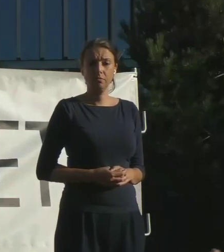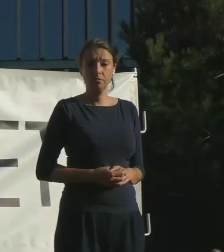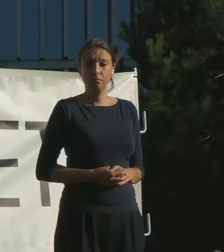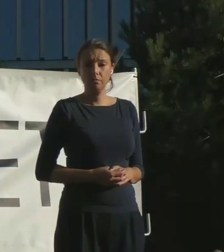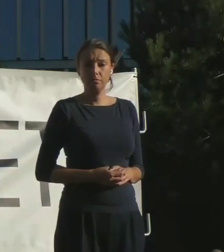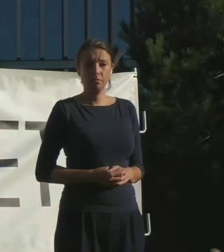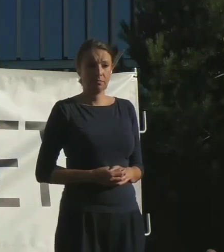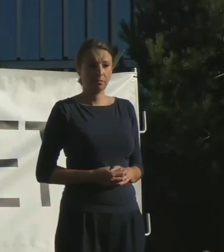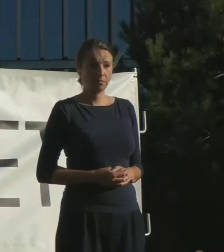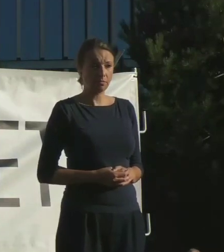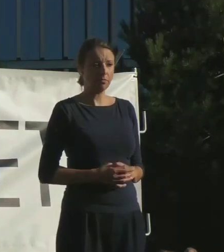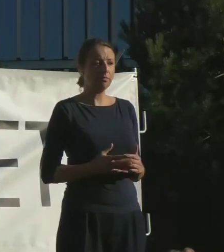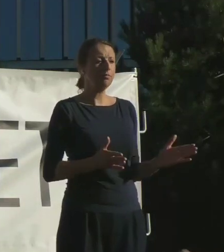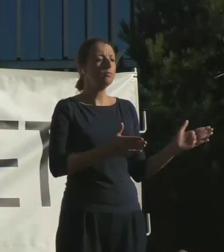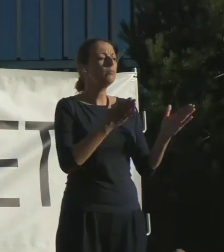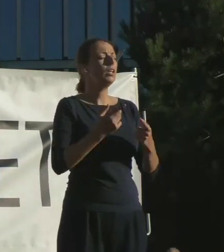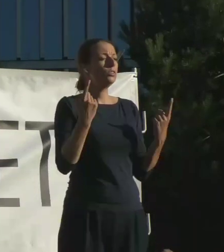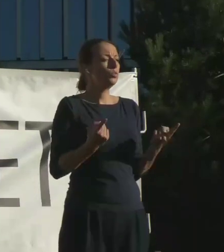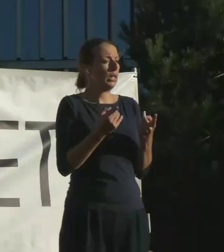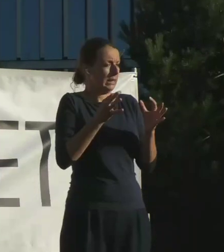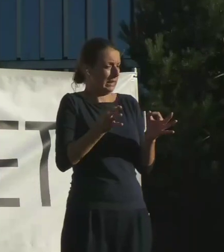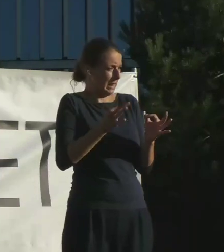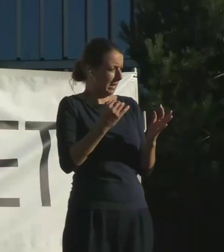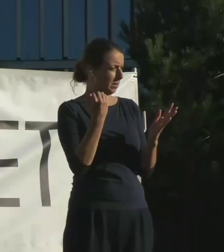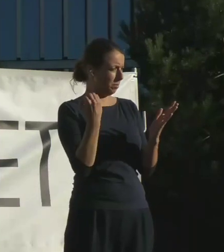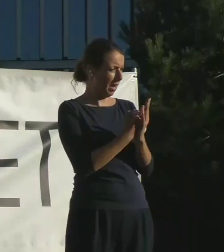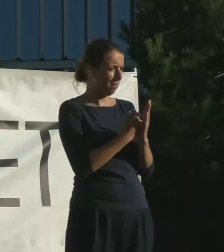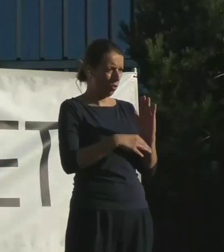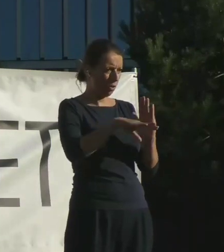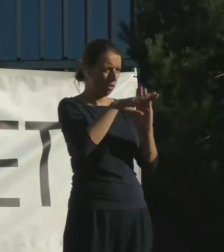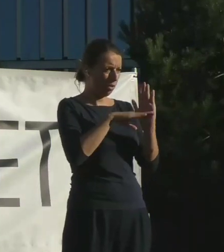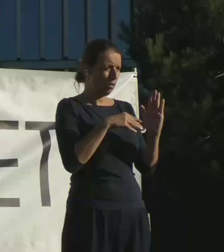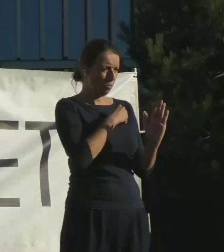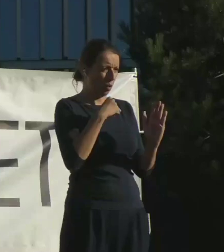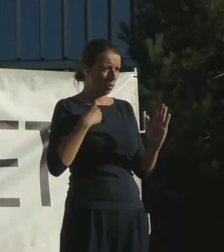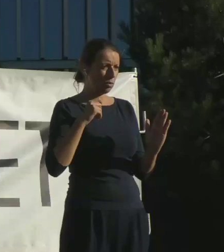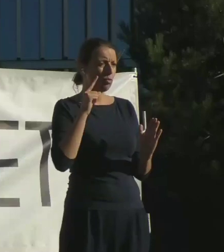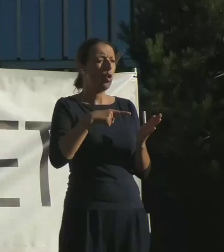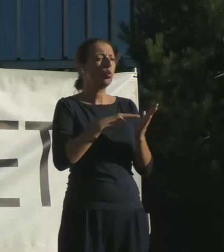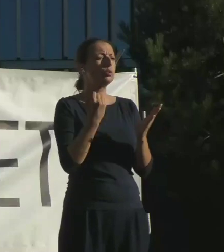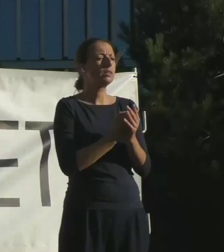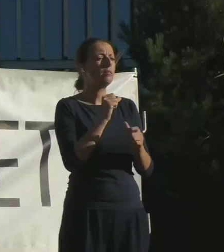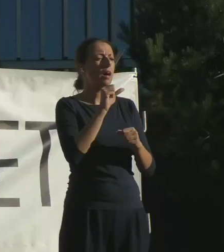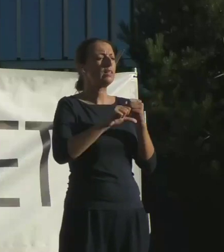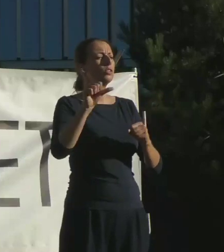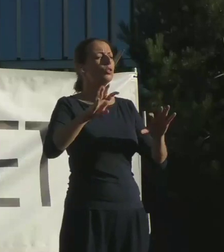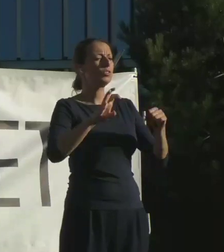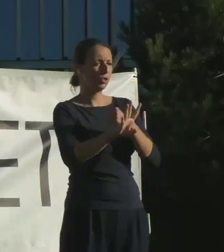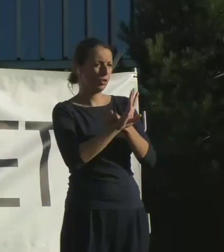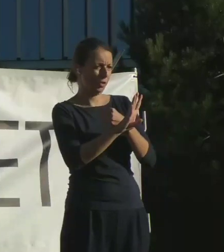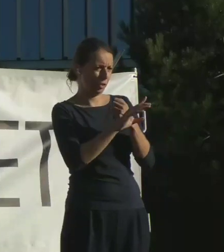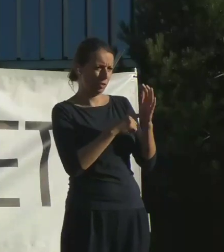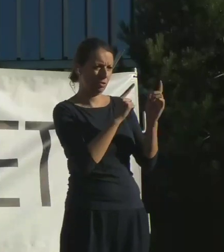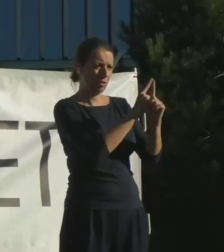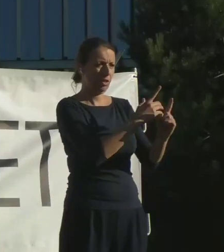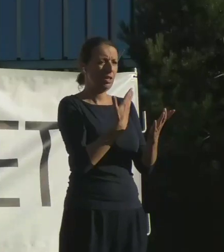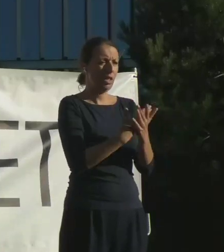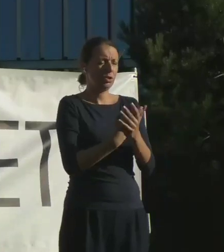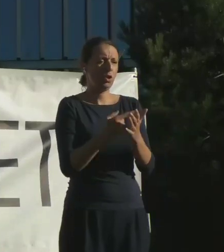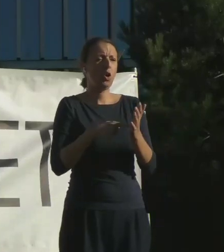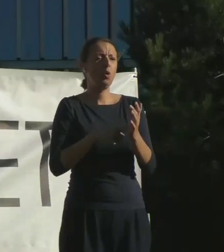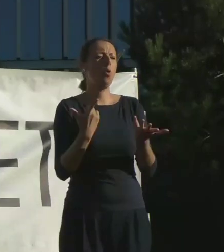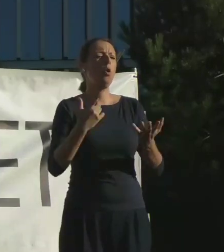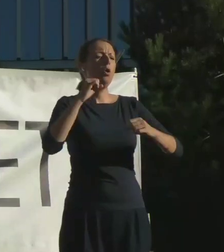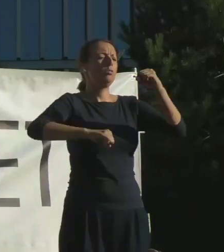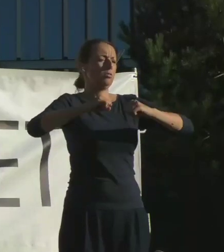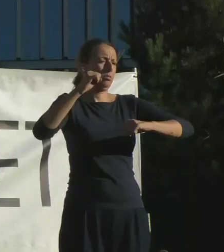Jeżeli chodzi o sytuację prawną aktualną, to obowiązuje ustawa z lat 90., ponieważ wyrok Trybunału